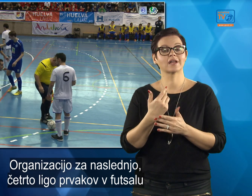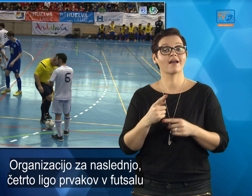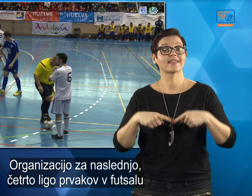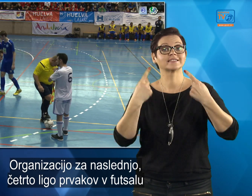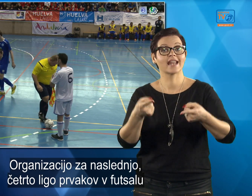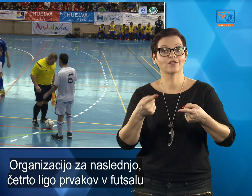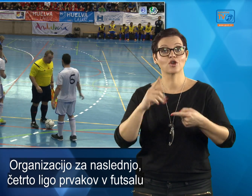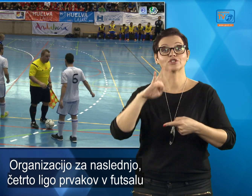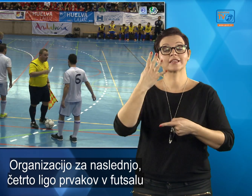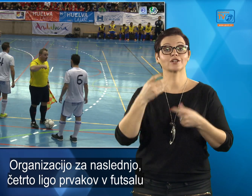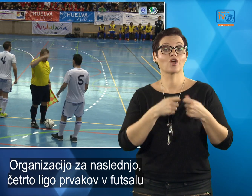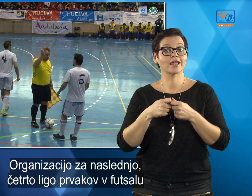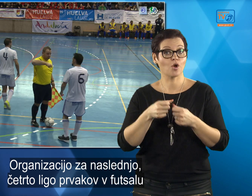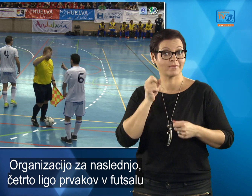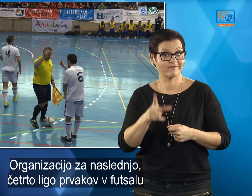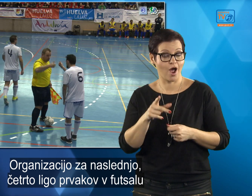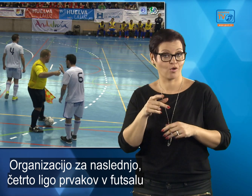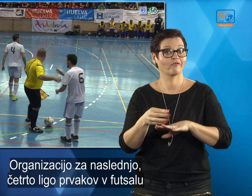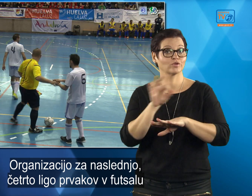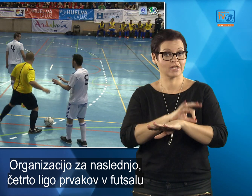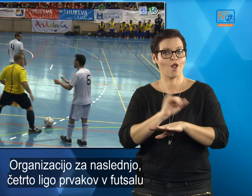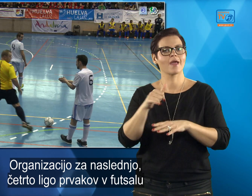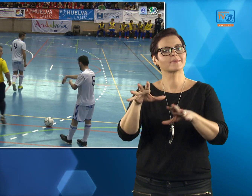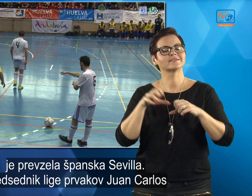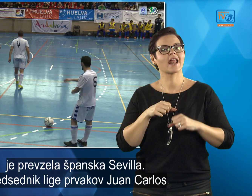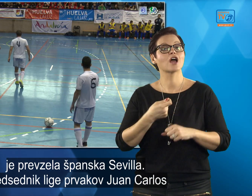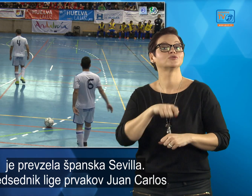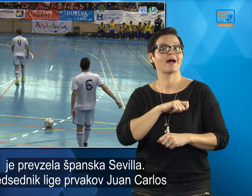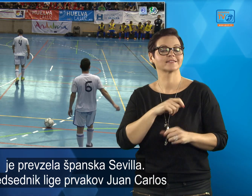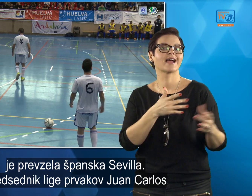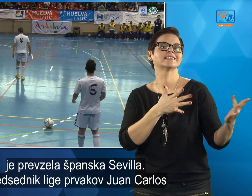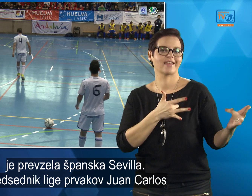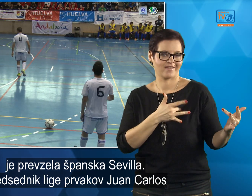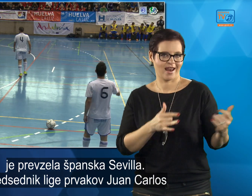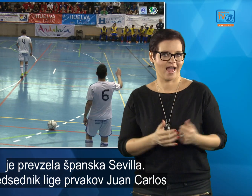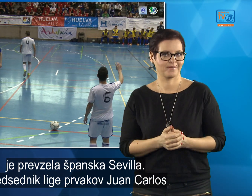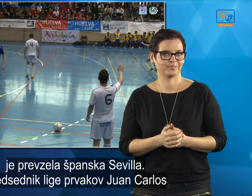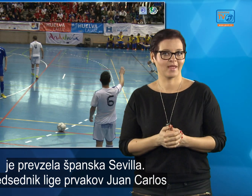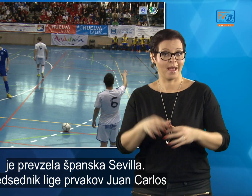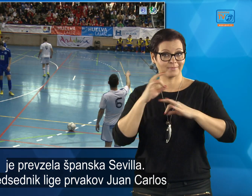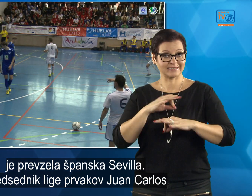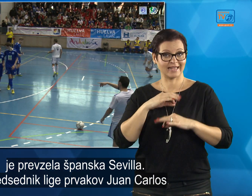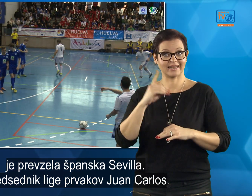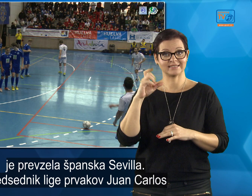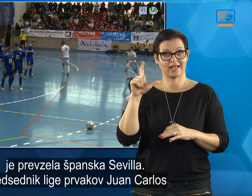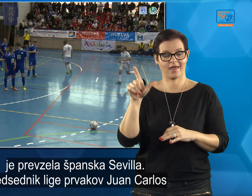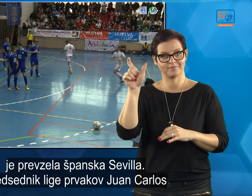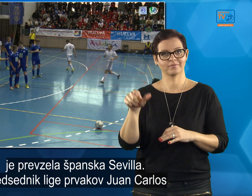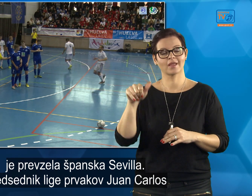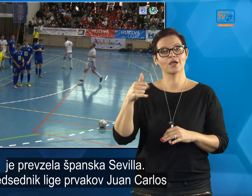Organizacijo za naslednjo, 4. ligo prvakov v futsalu je prevzela španska Sevilla. Predsednik lige prvakov,